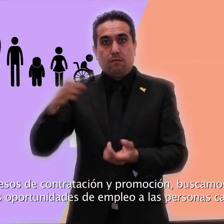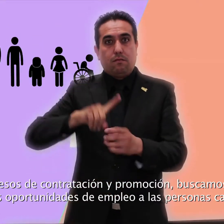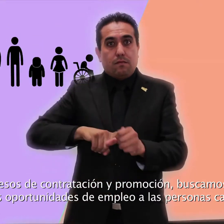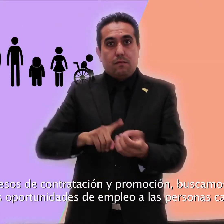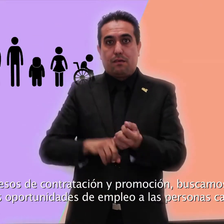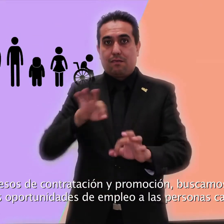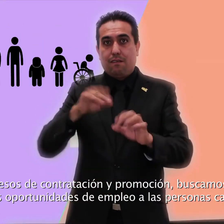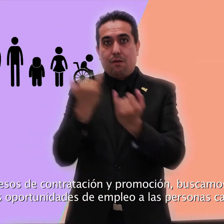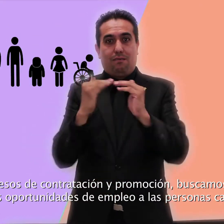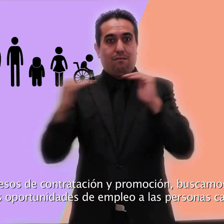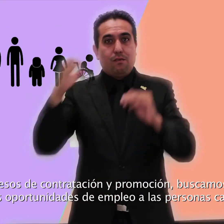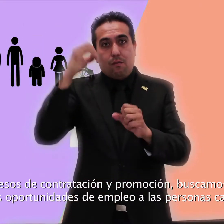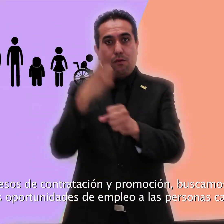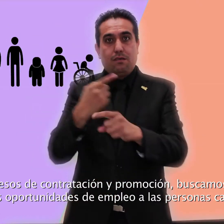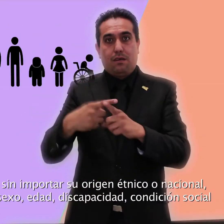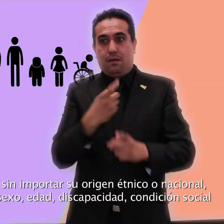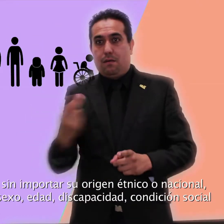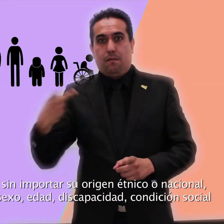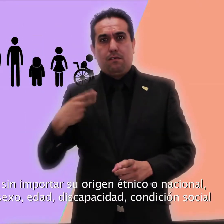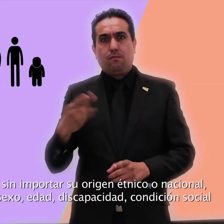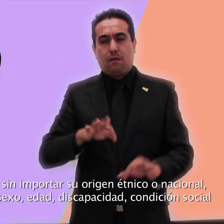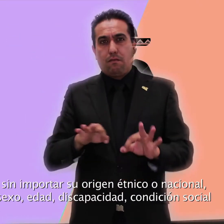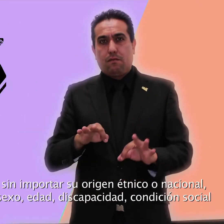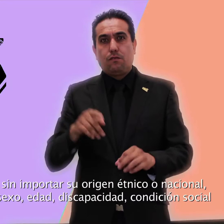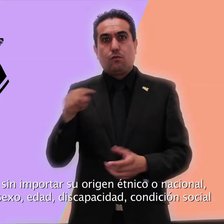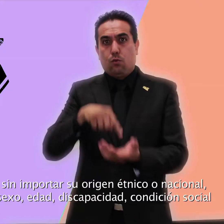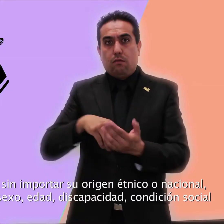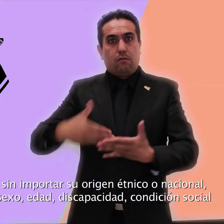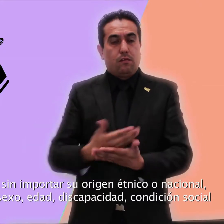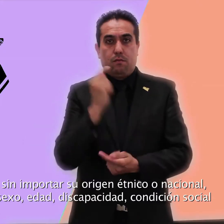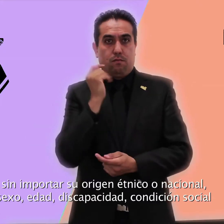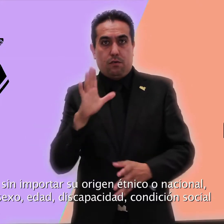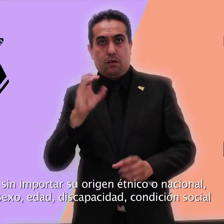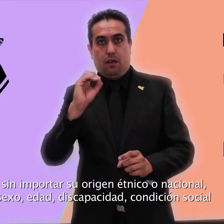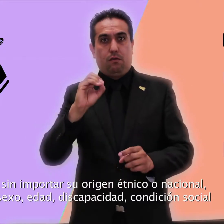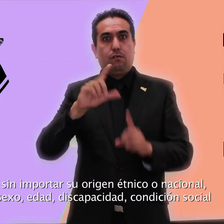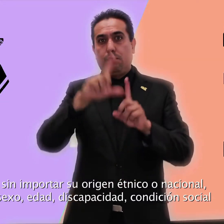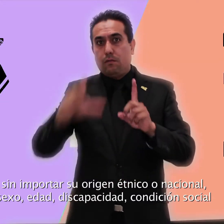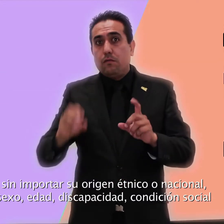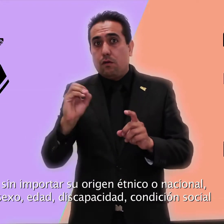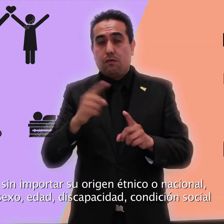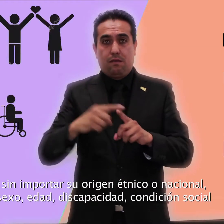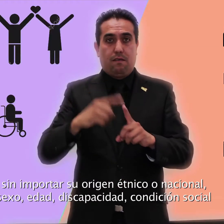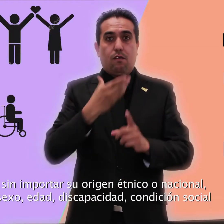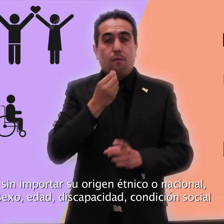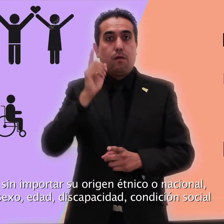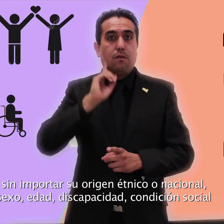empleo a las personas candidatas sin importar su origen étnico o nacional, sexo, edad,